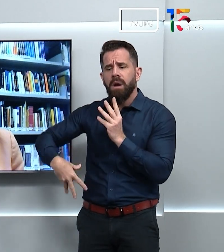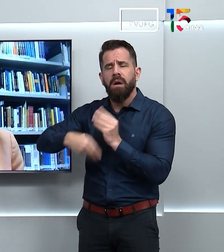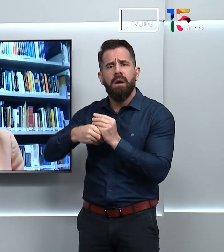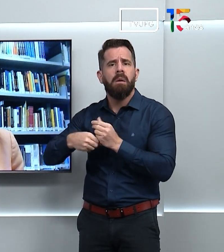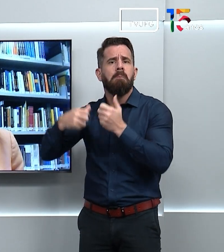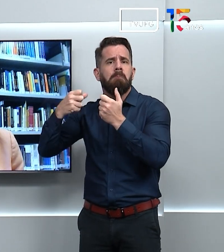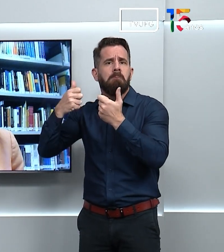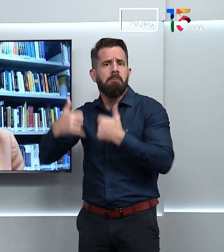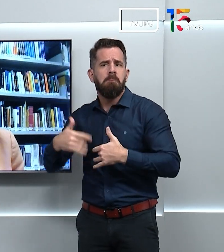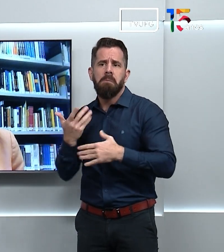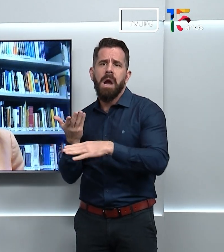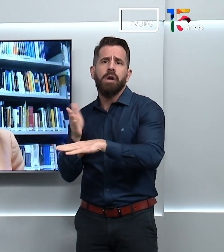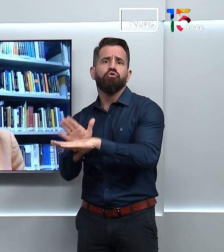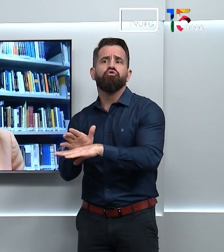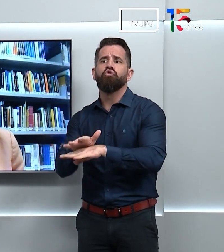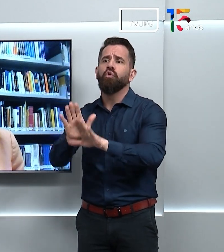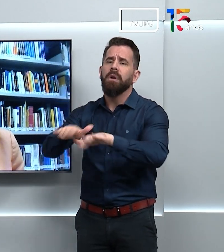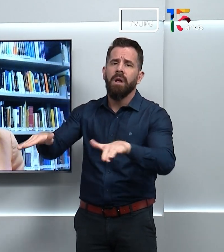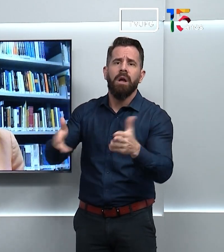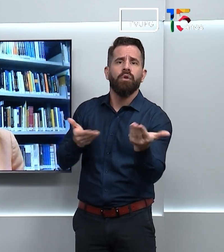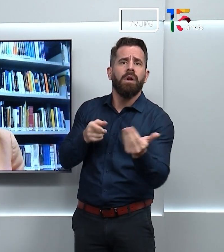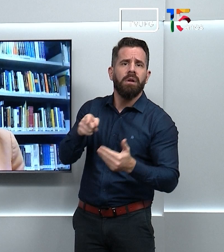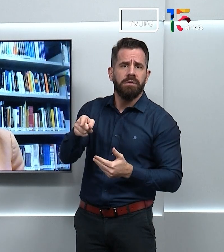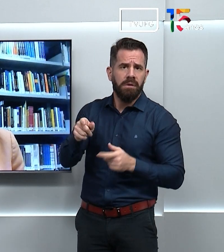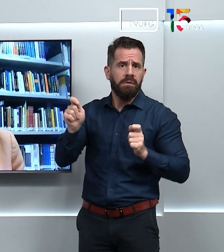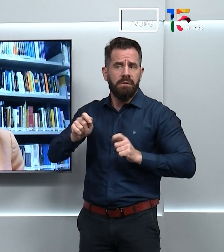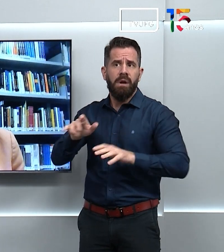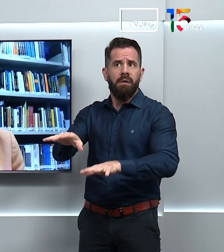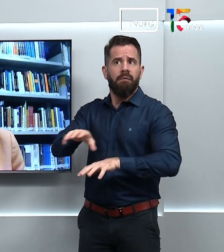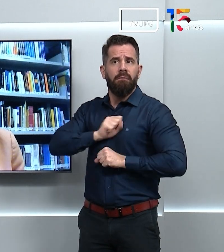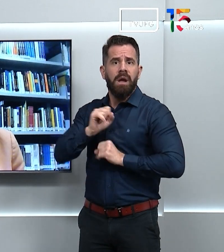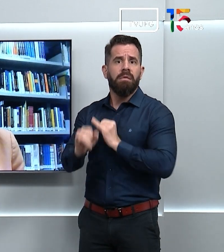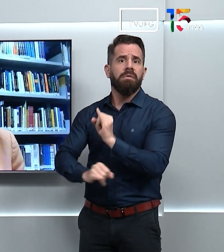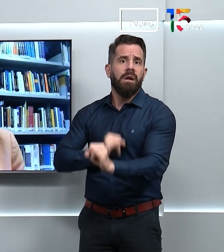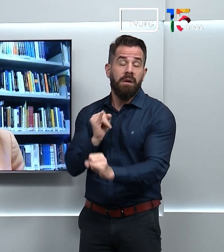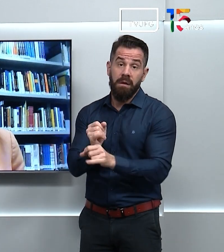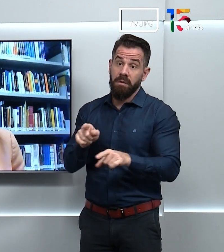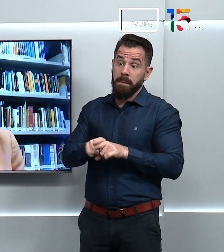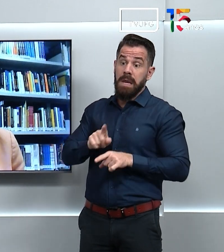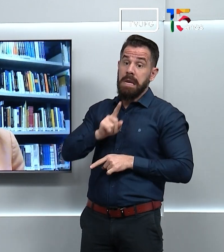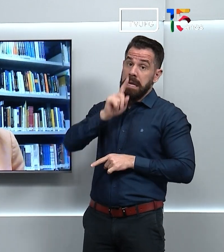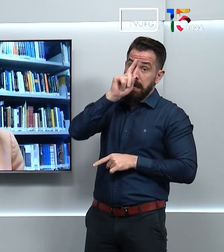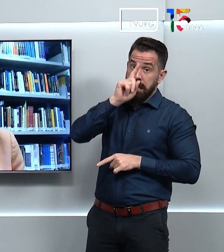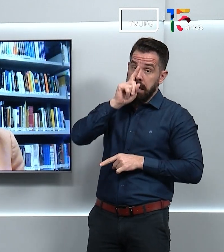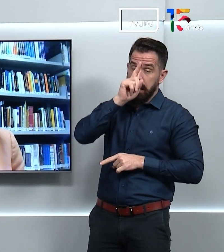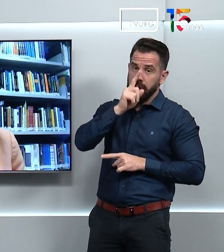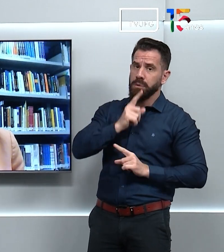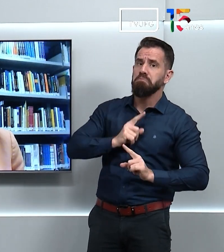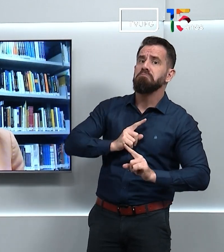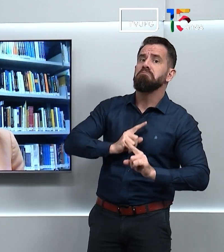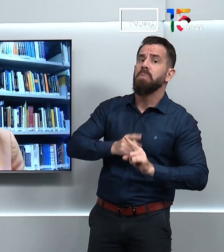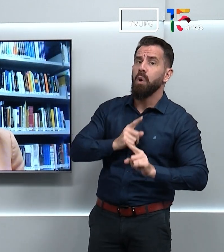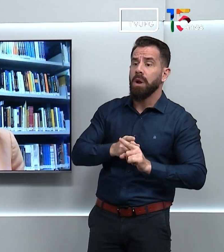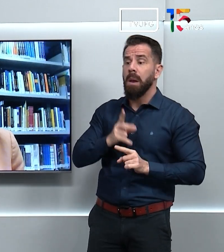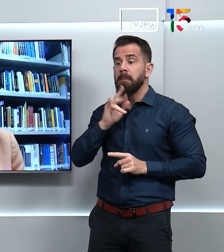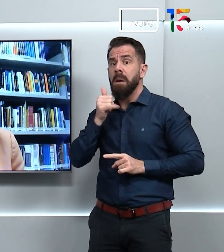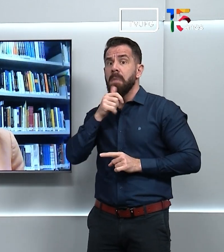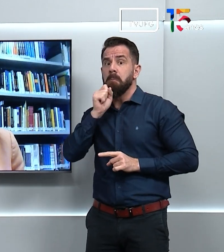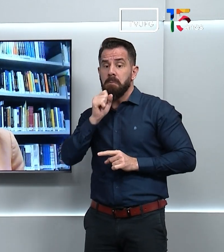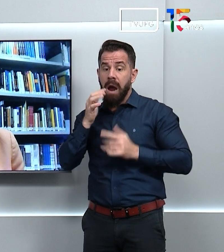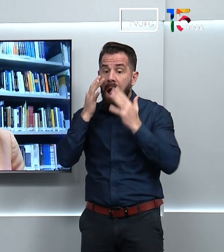melhor na internet e, claro, destacar um pouquinho sobre os riscos e o que os pais responsáveis devem estar atentos no